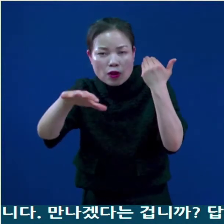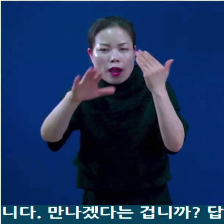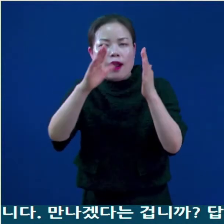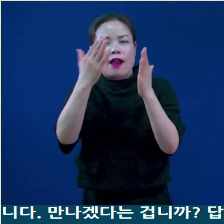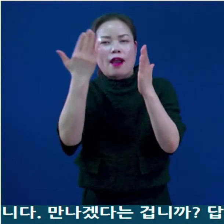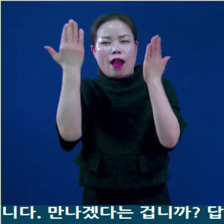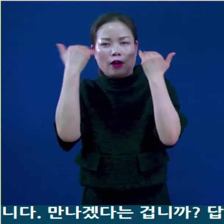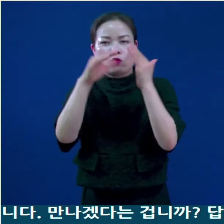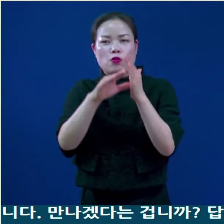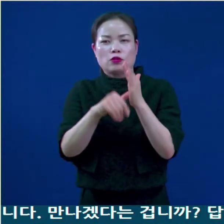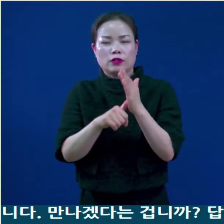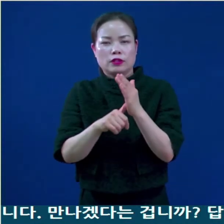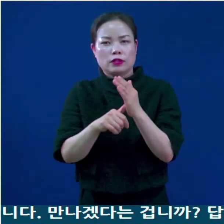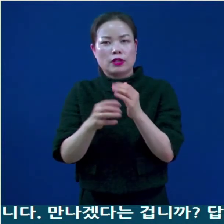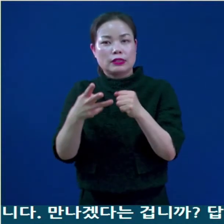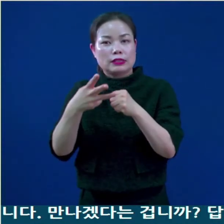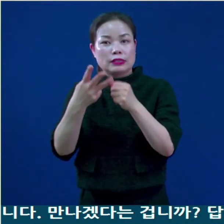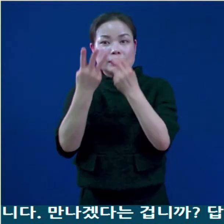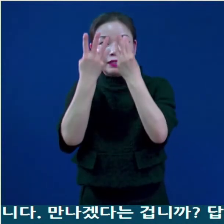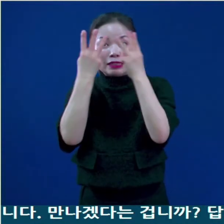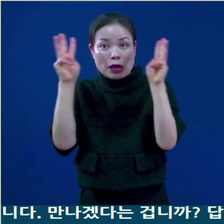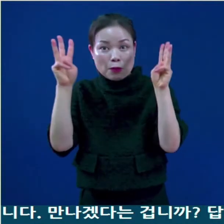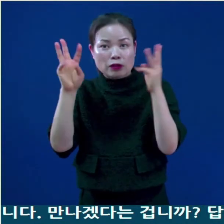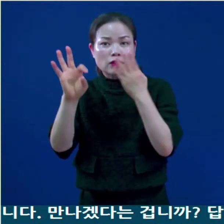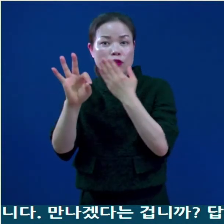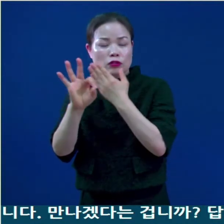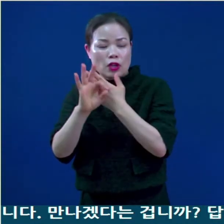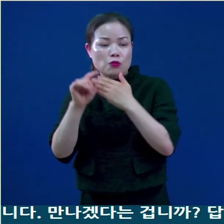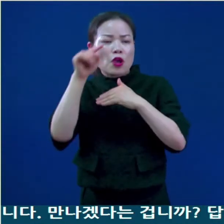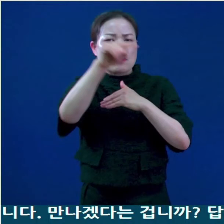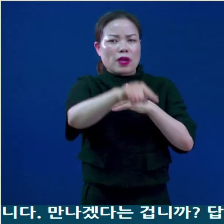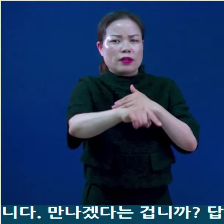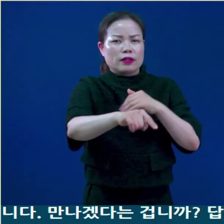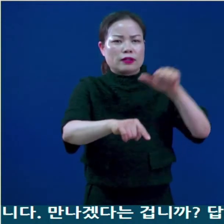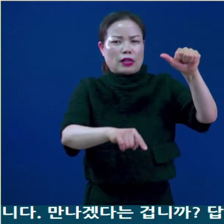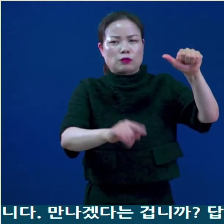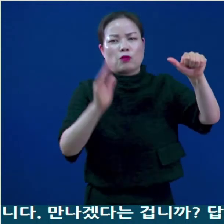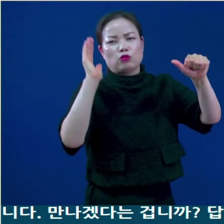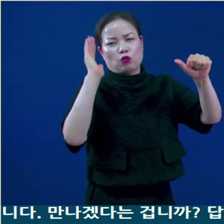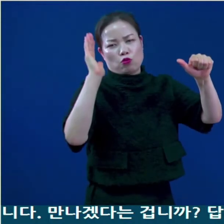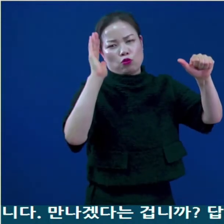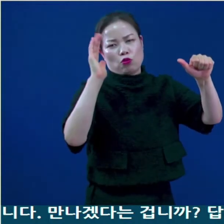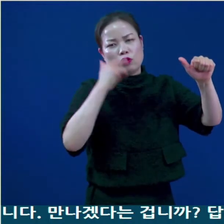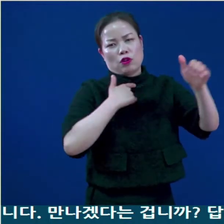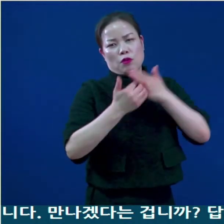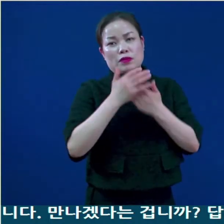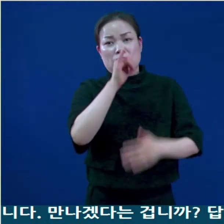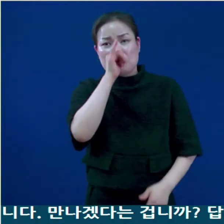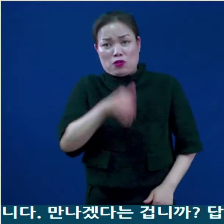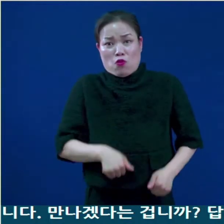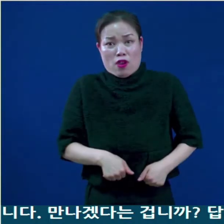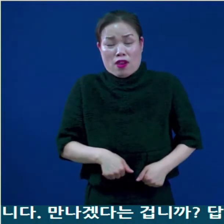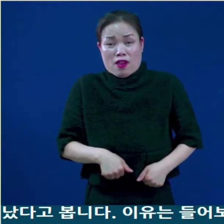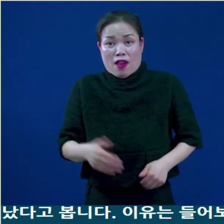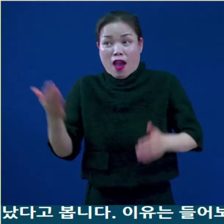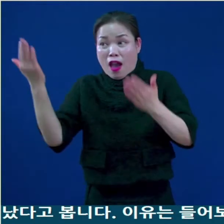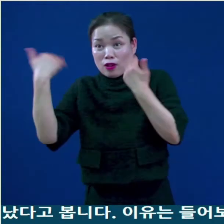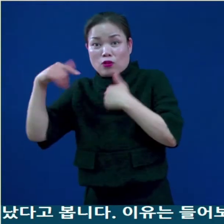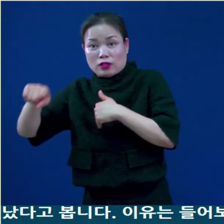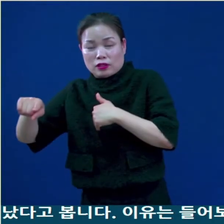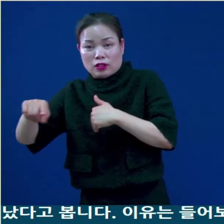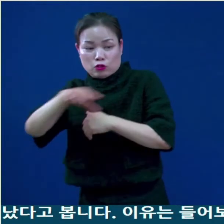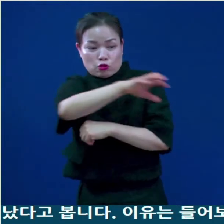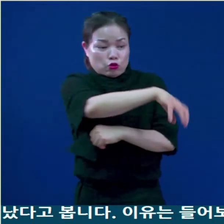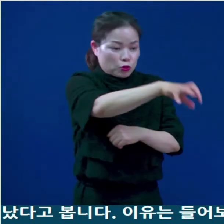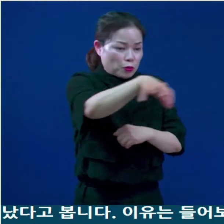때 3학년이 되면 외부에 나가서 5번을 설교해야 돼요. 학교에서 이제 그